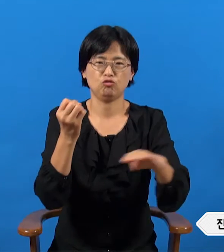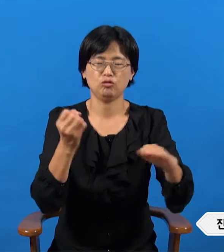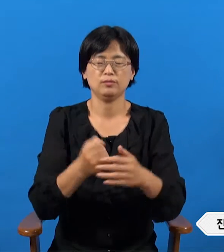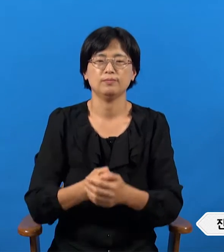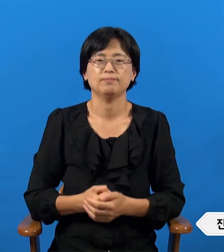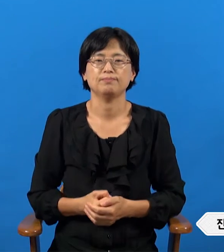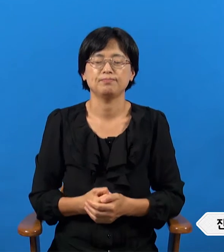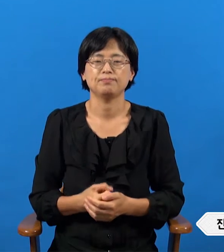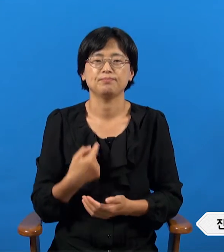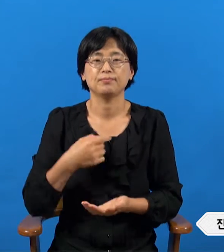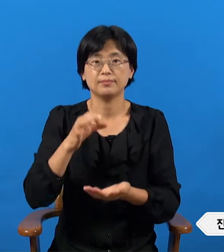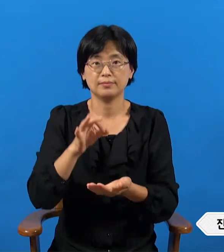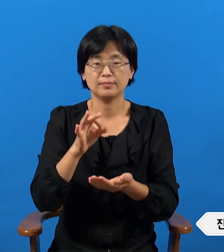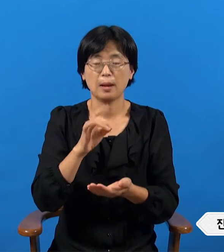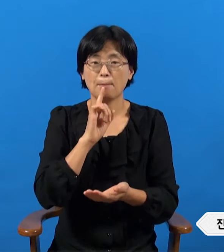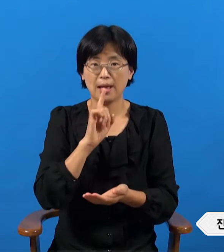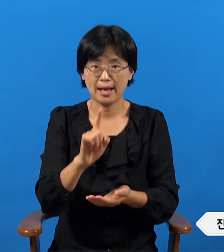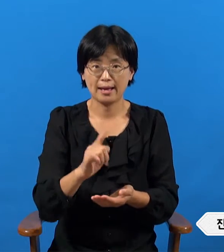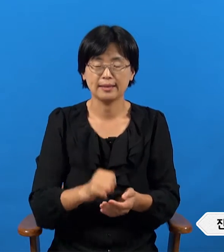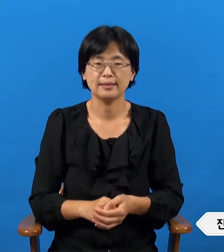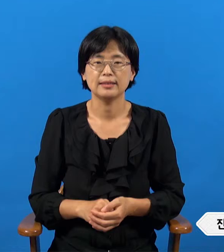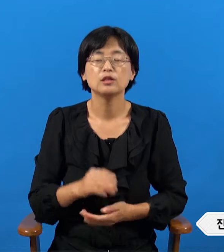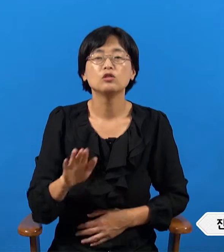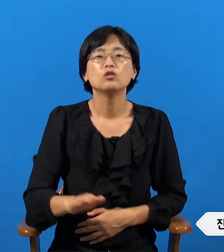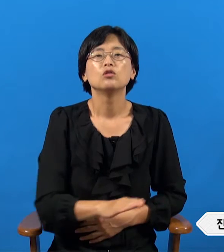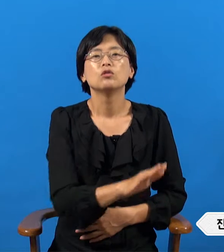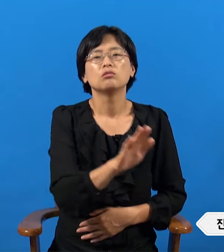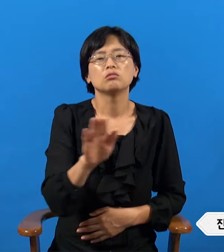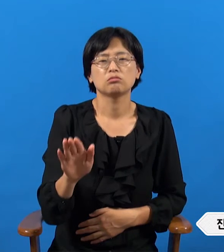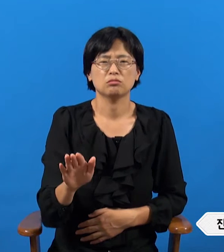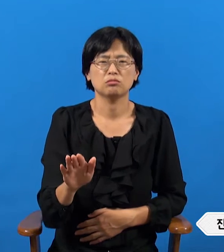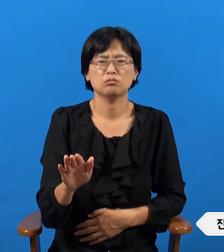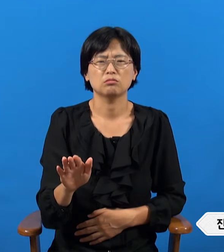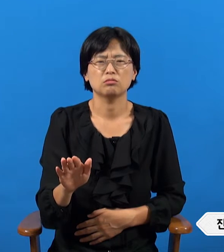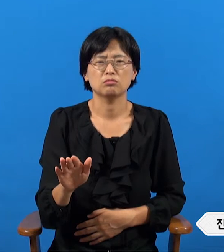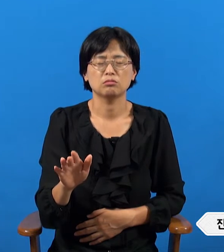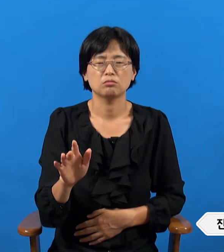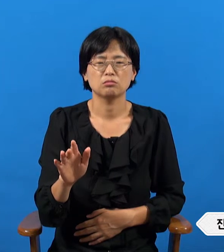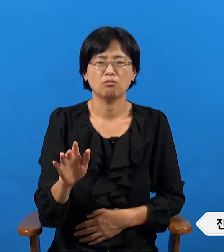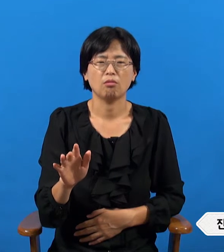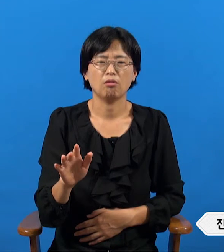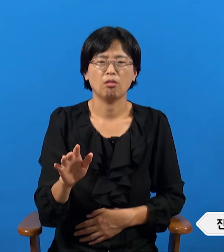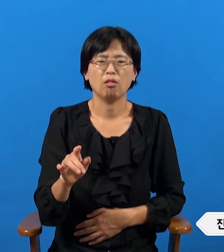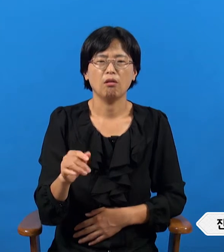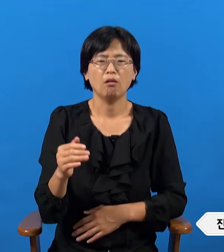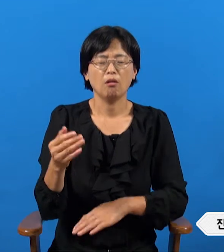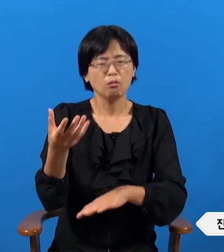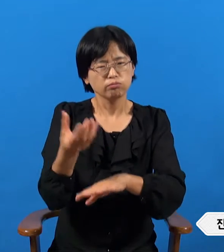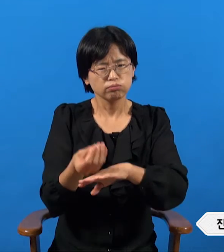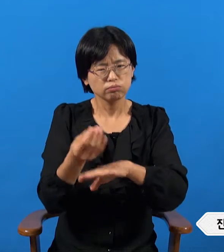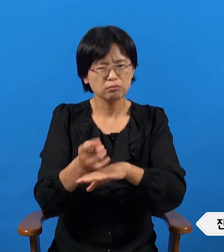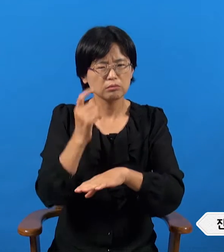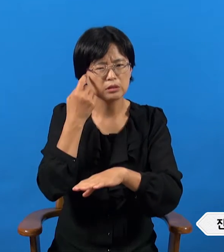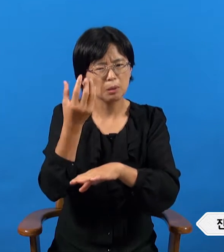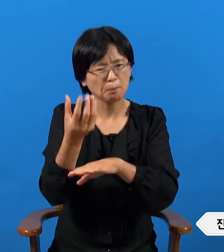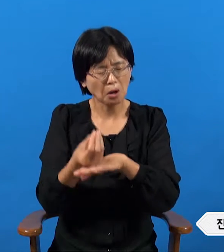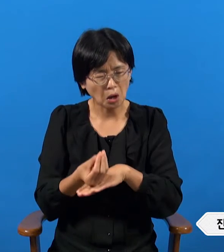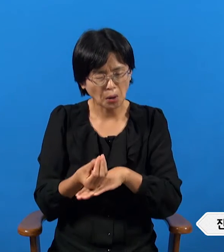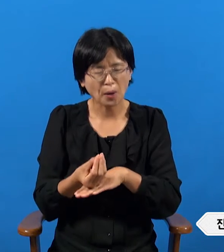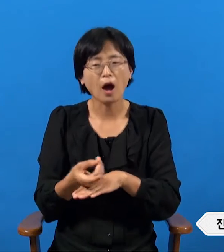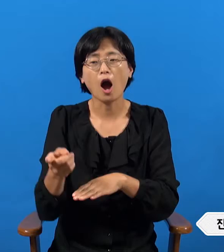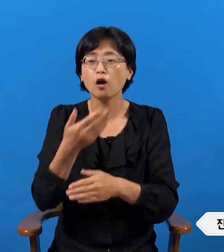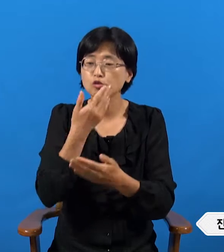자신들을 평가하고 우리의 가치를 이야기합니다. 우리도 어느덧 그 속에서 그것이 우리의 인생을